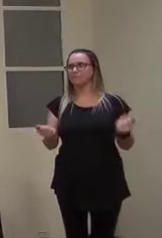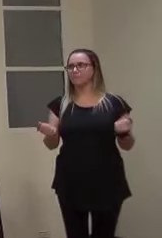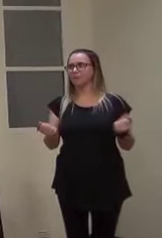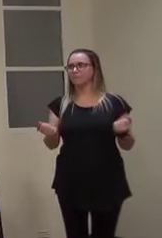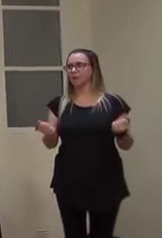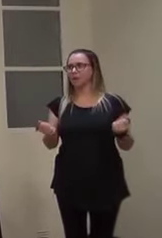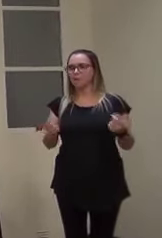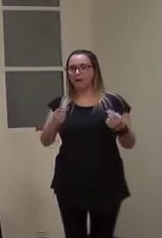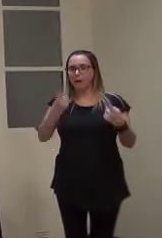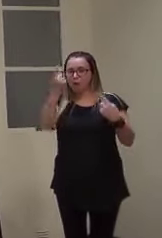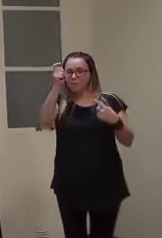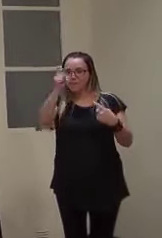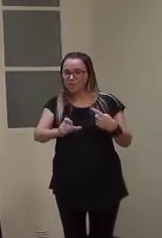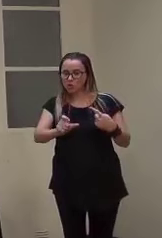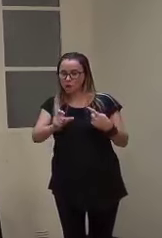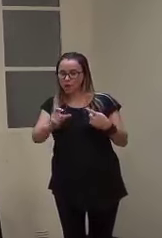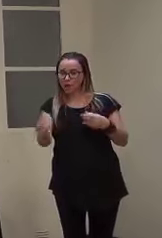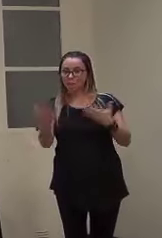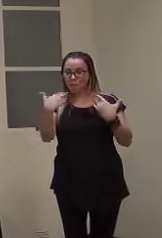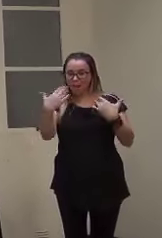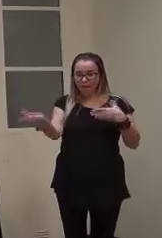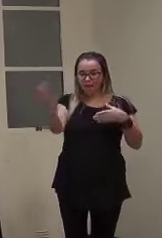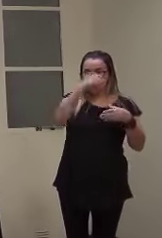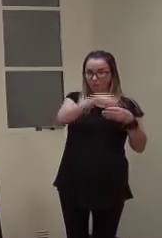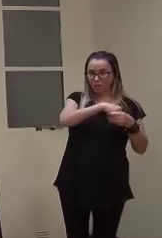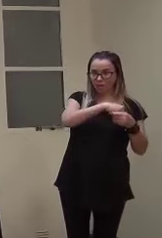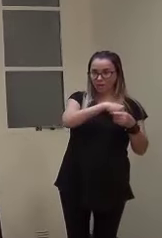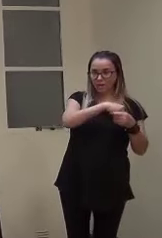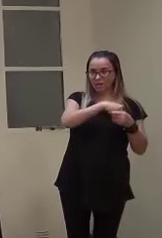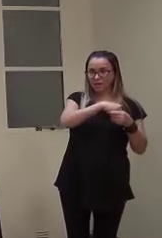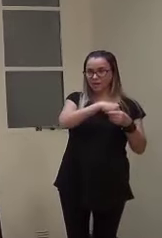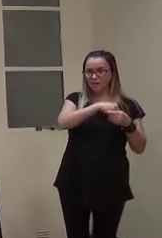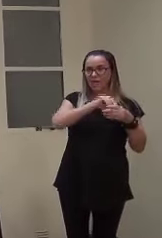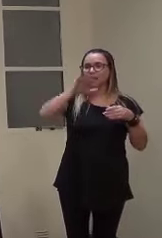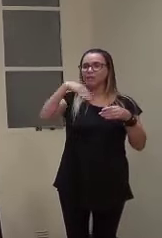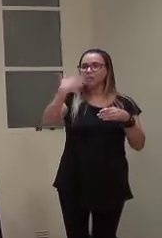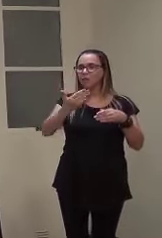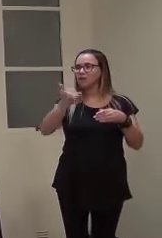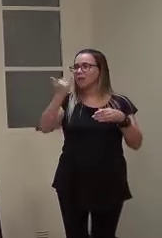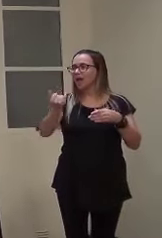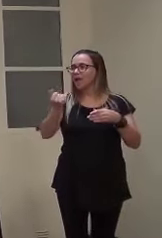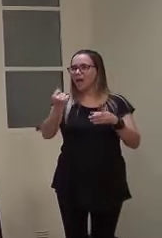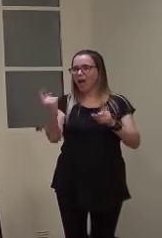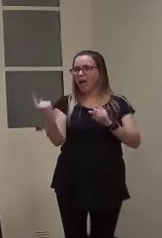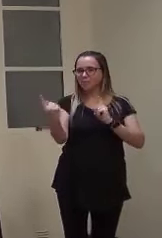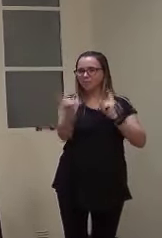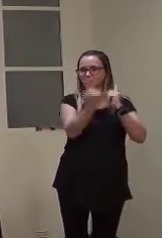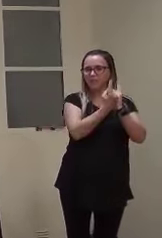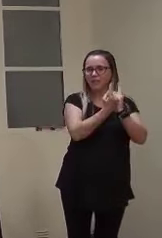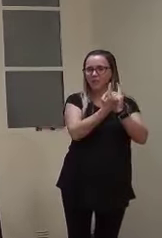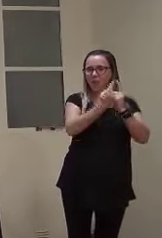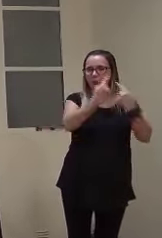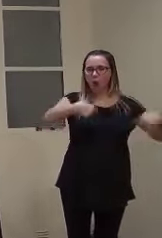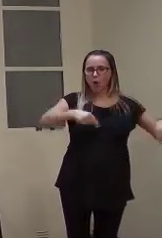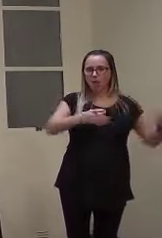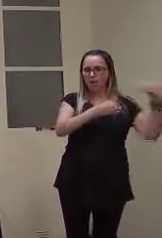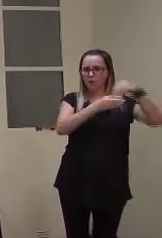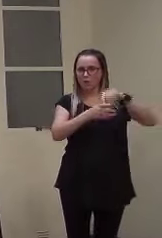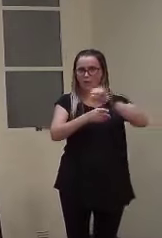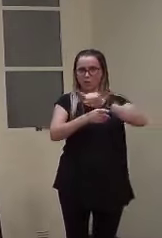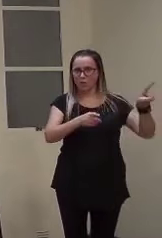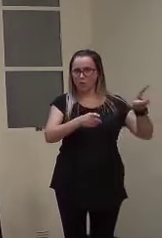para hablar del ruido hay que diferenciar lo dicho que no está